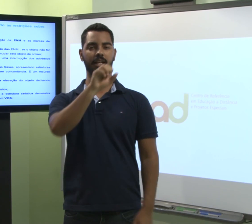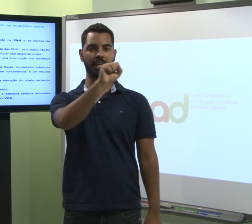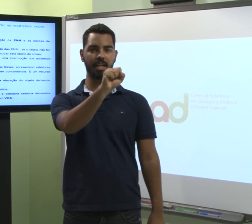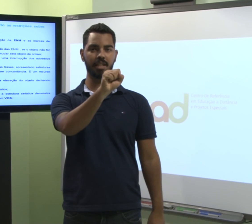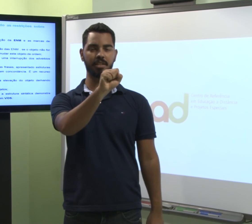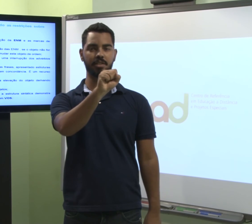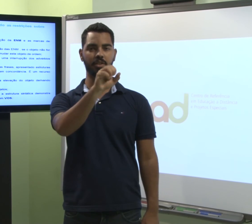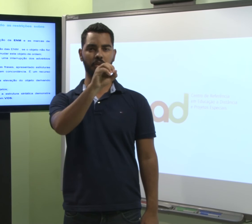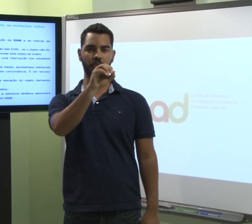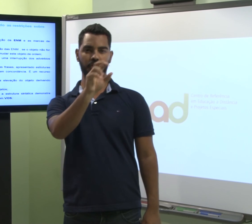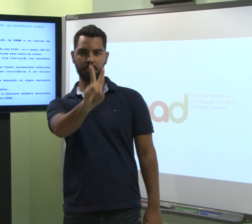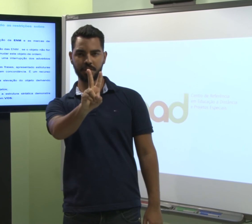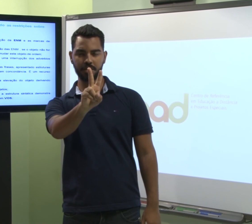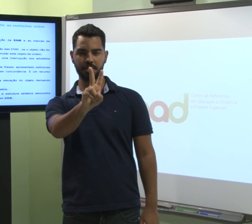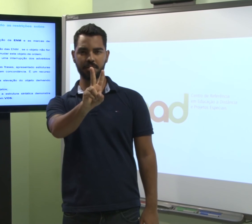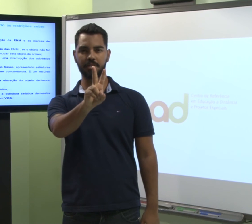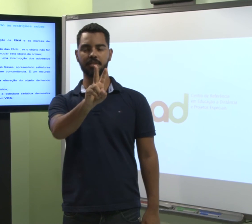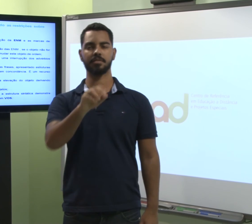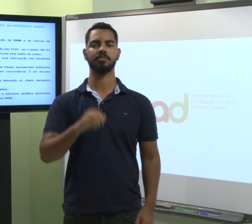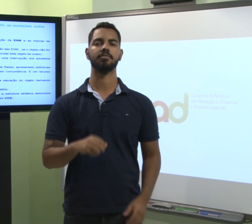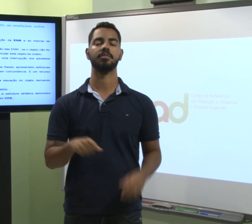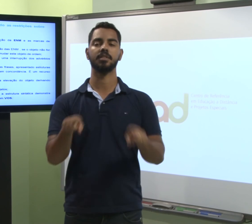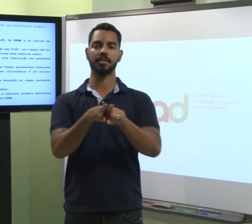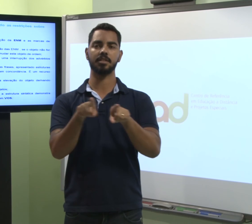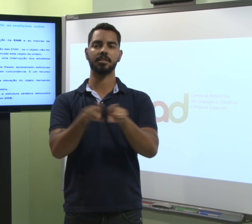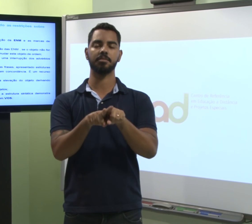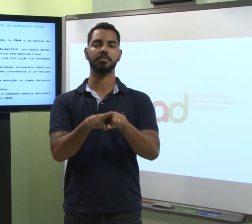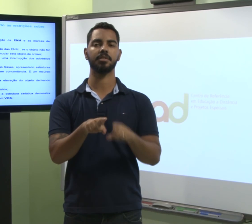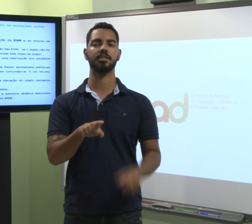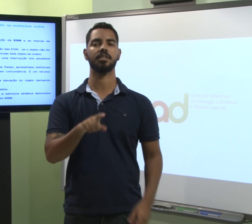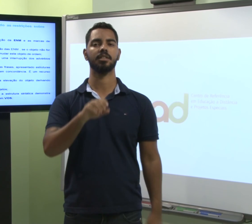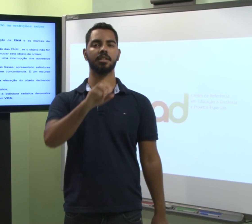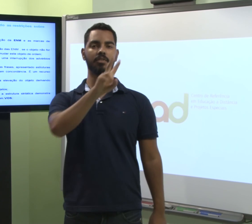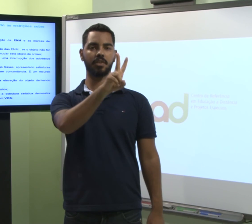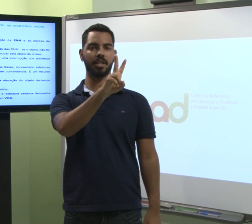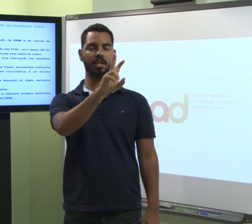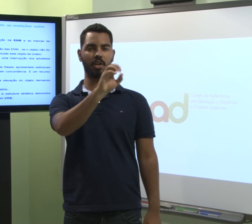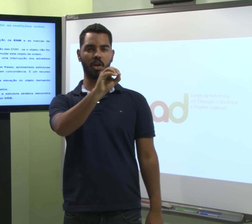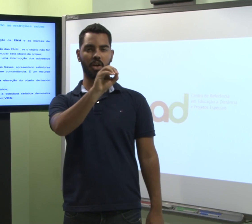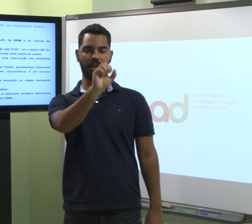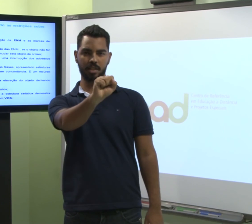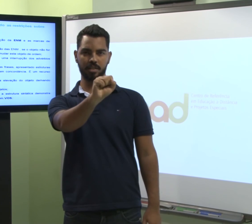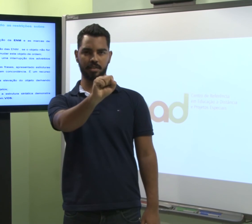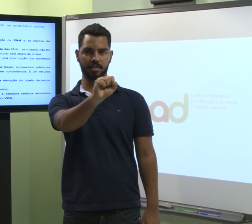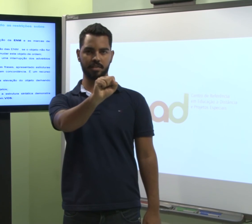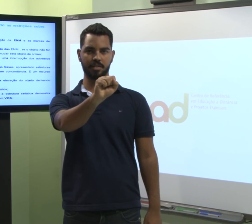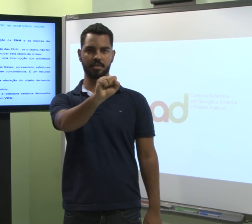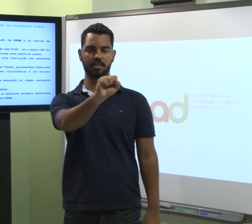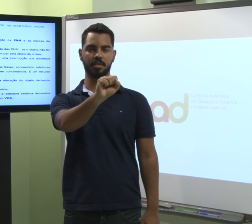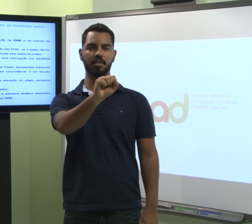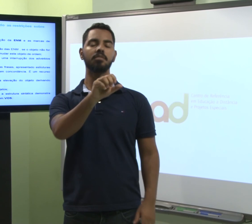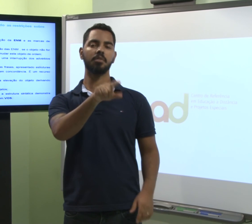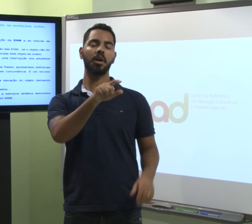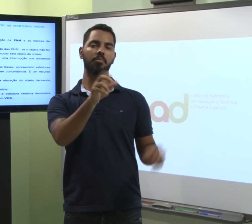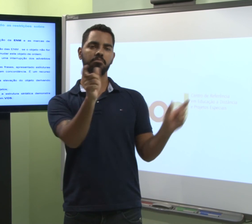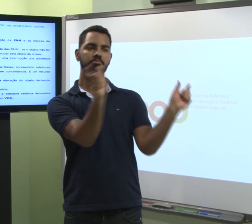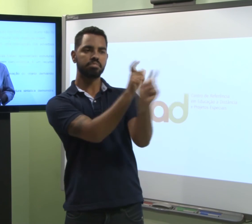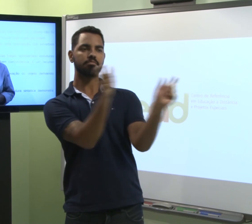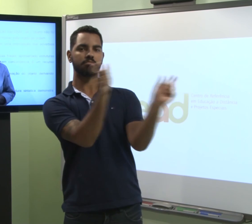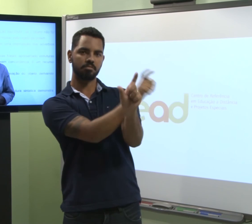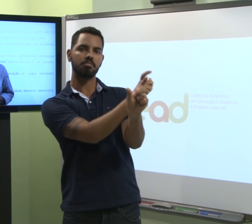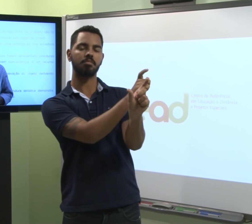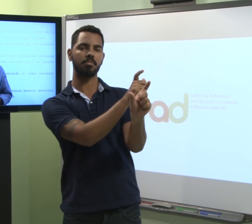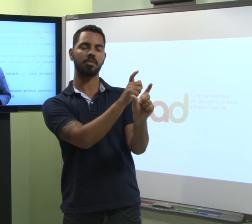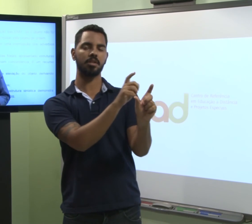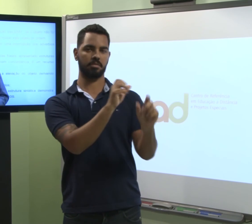SOV, sujeito, objeto, verbo, e também VOS, verbo, objeto, sujeito. Bom, aqui